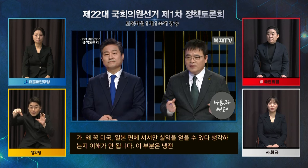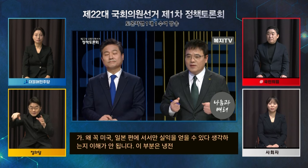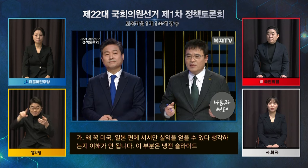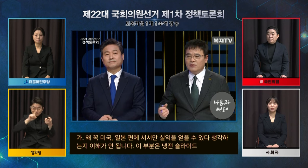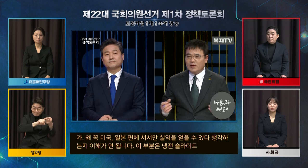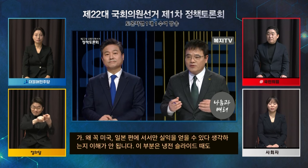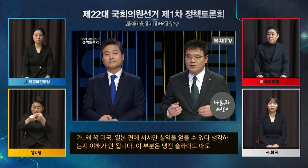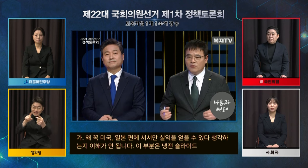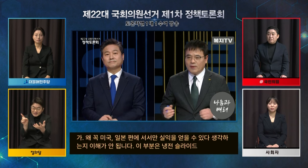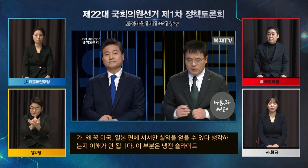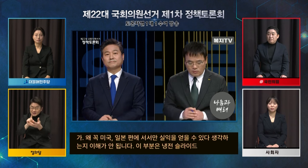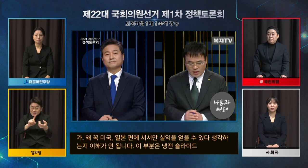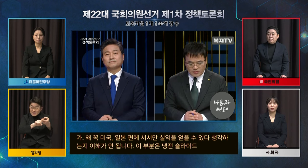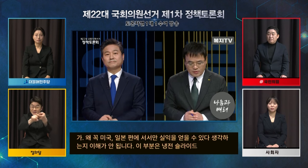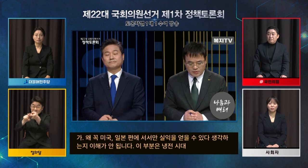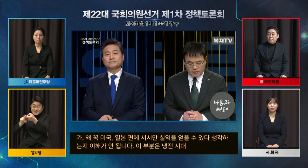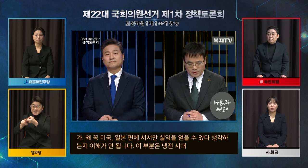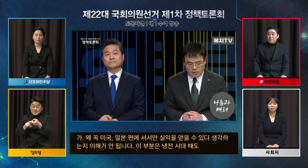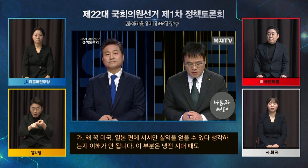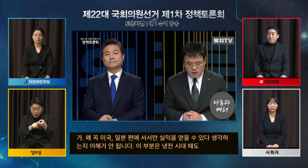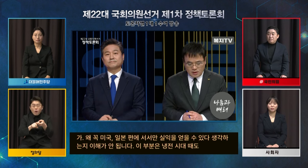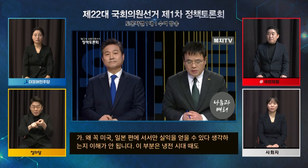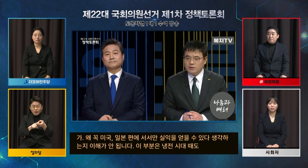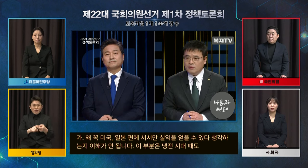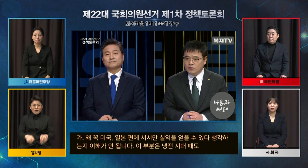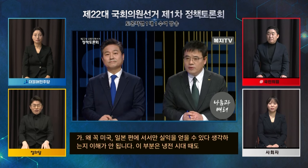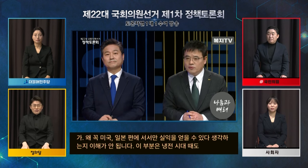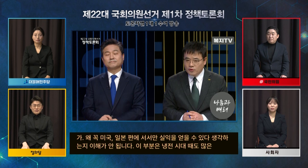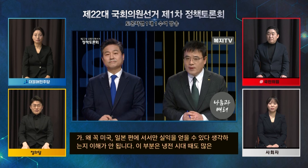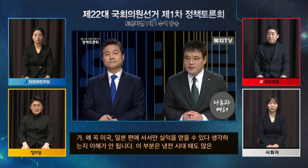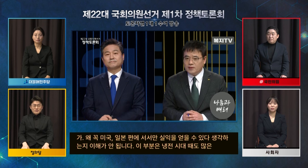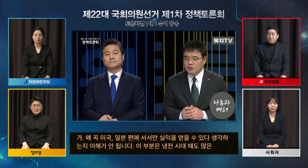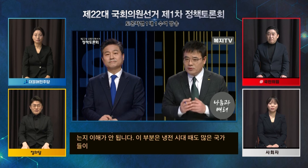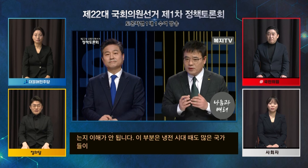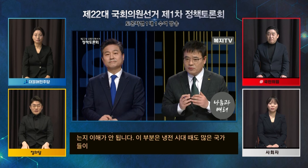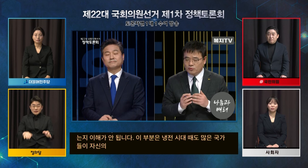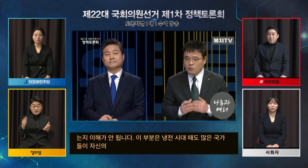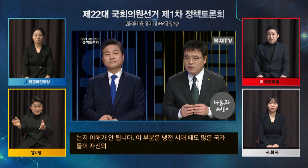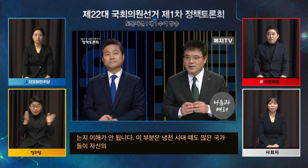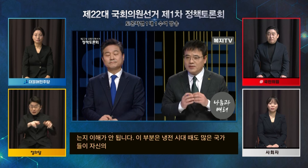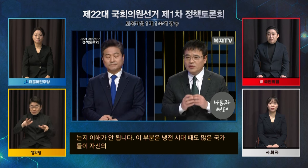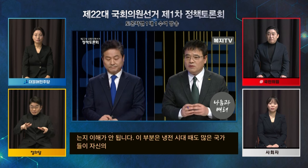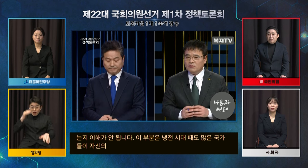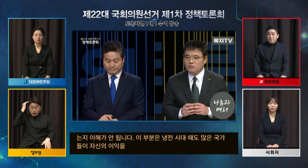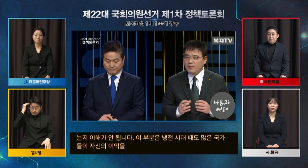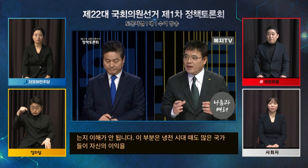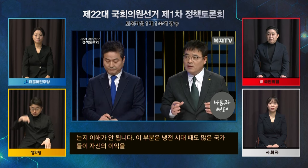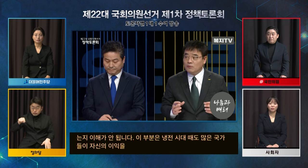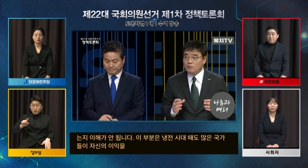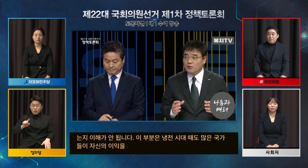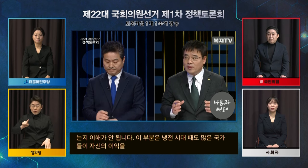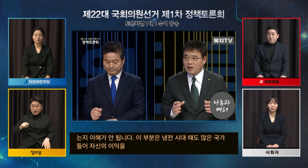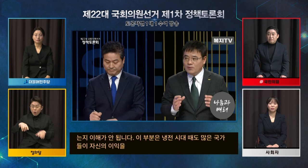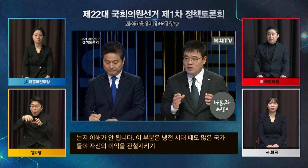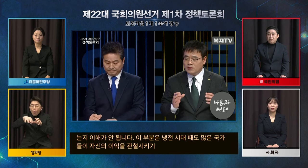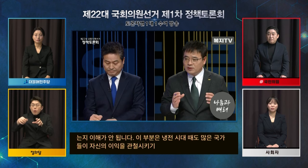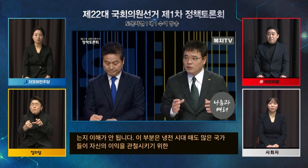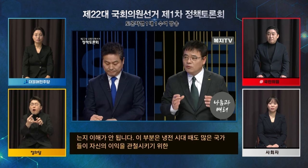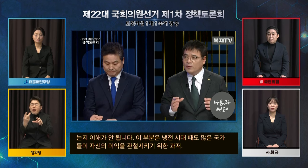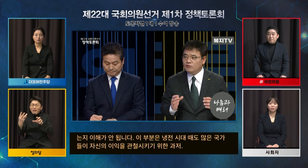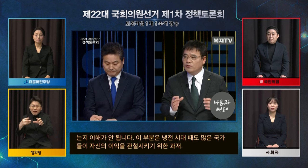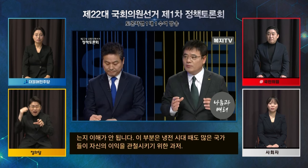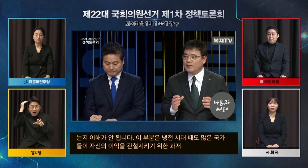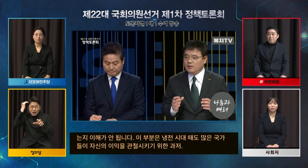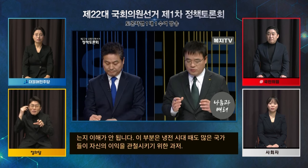자신의 이익을 관찰시켜오고 만들어놓은 과정이었어요. 그런데 우린 우리만 지금 현재 유독 지역 동맹으로 표현되는 함일